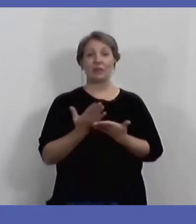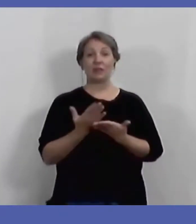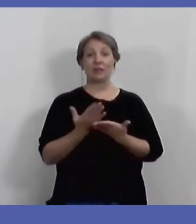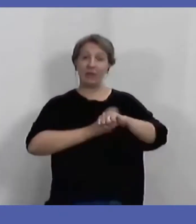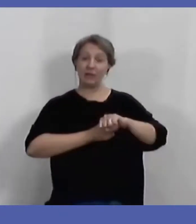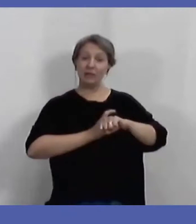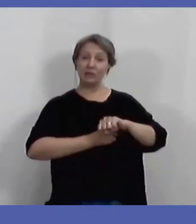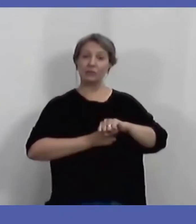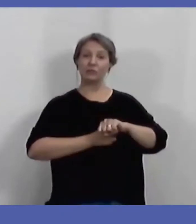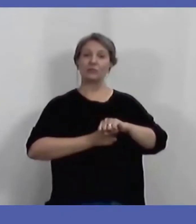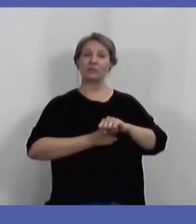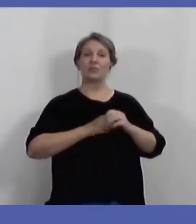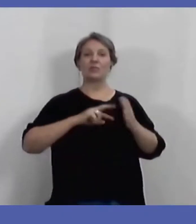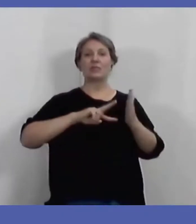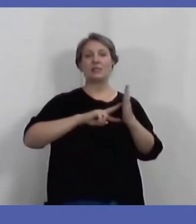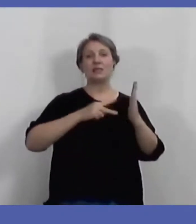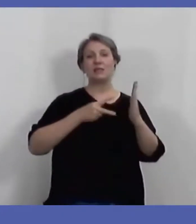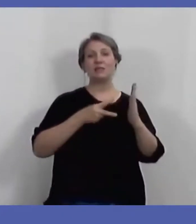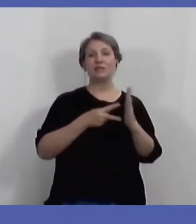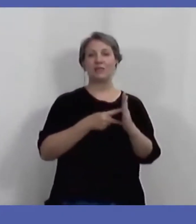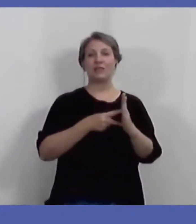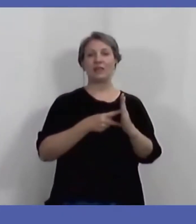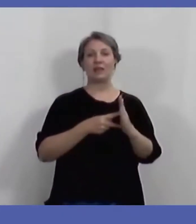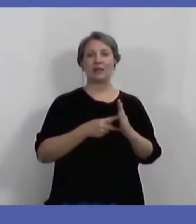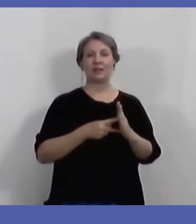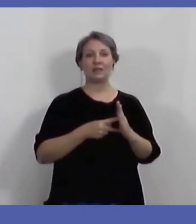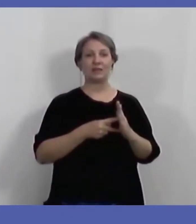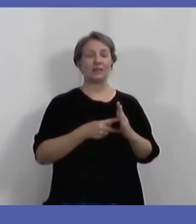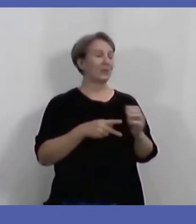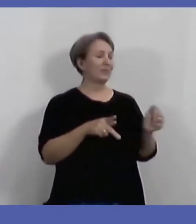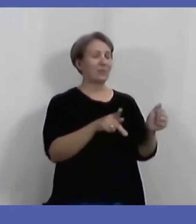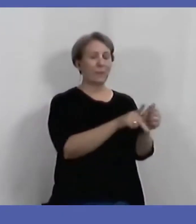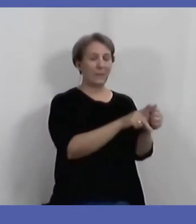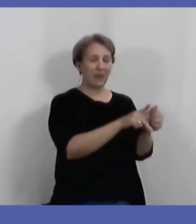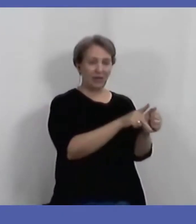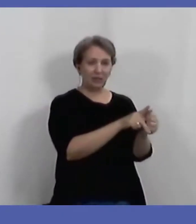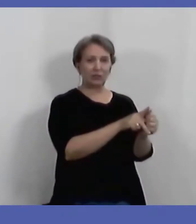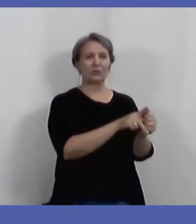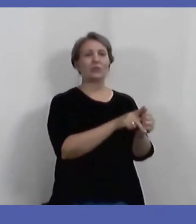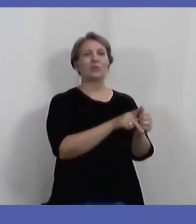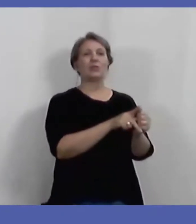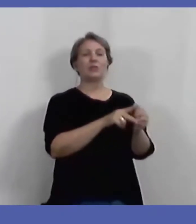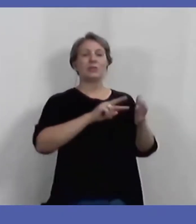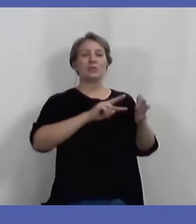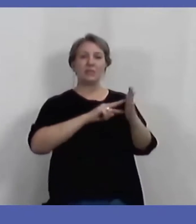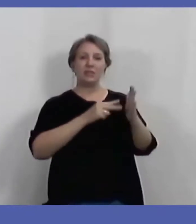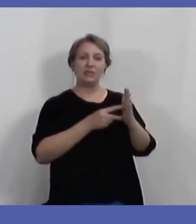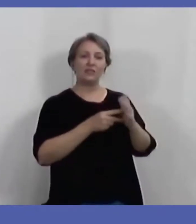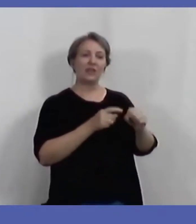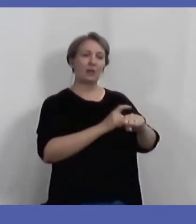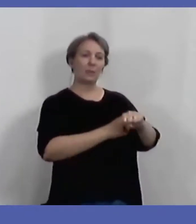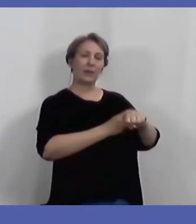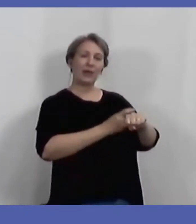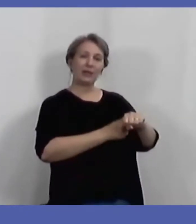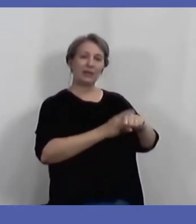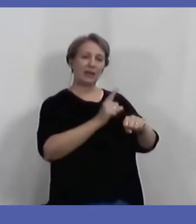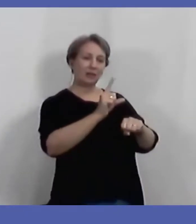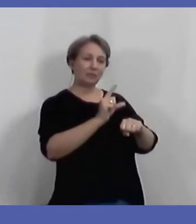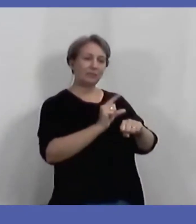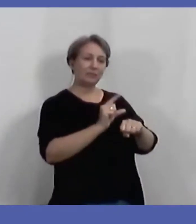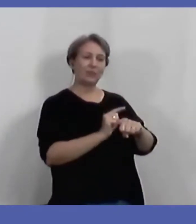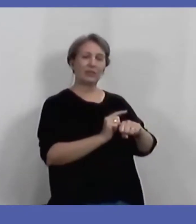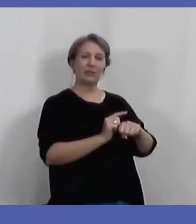pequena, né? E outra pedra aqui é rocha, em grego uma pedra grande,